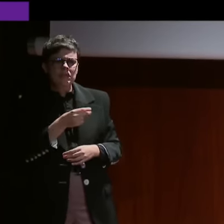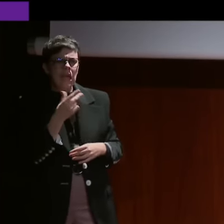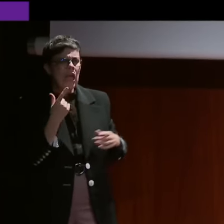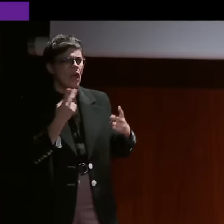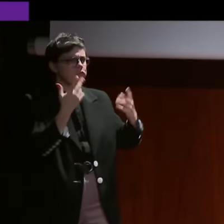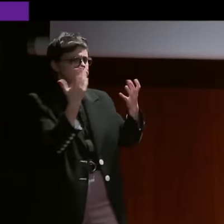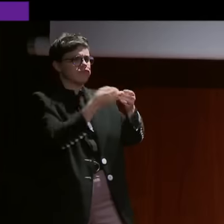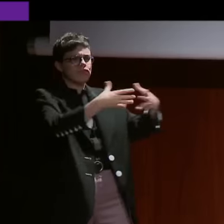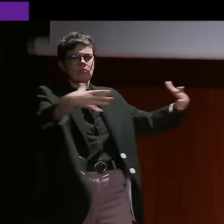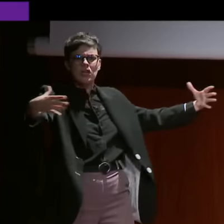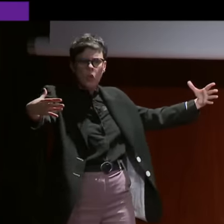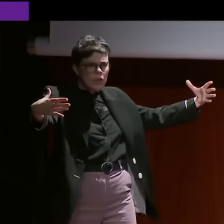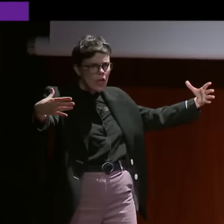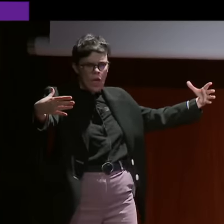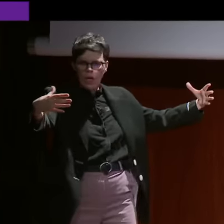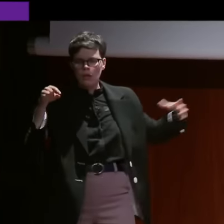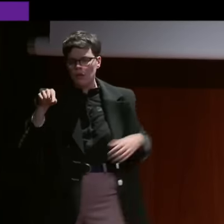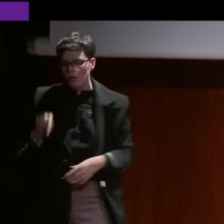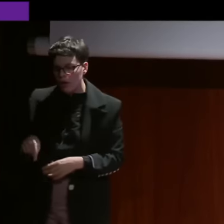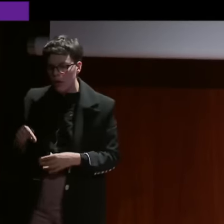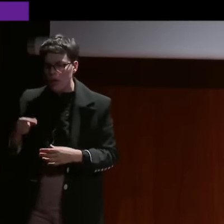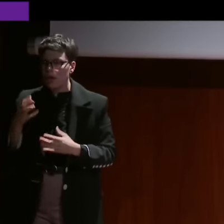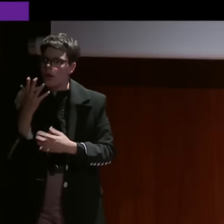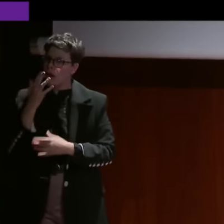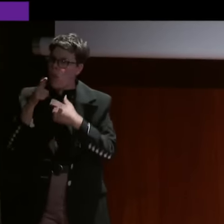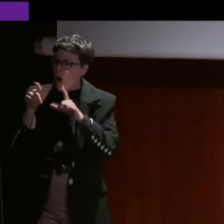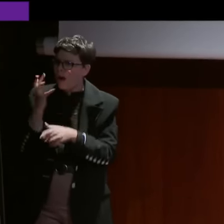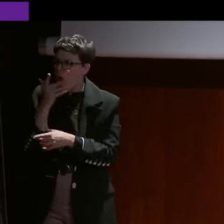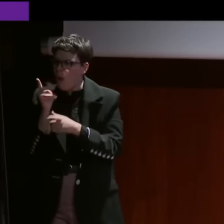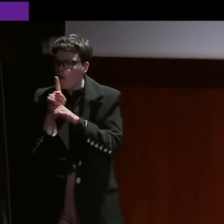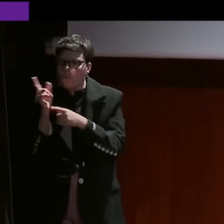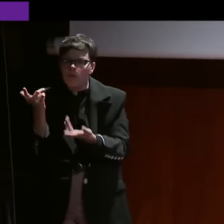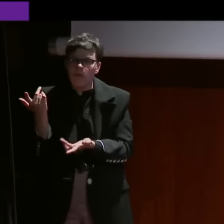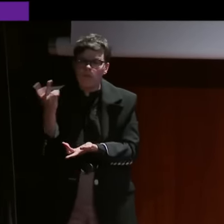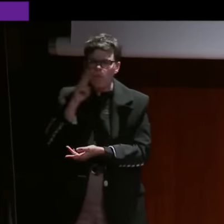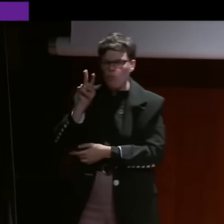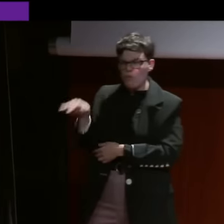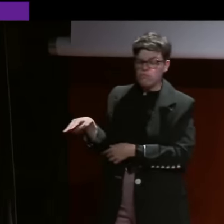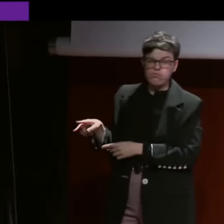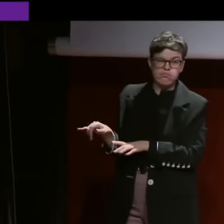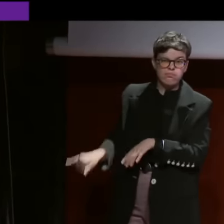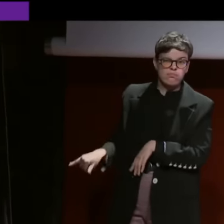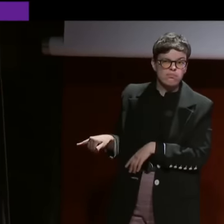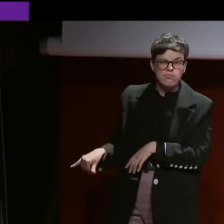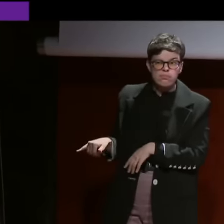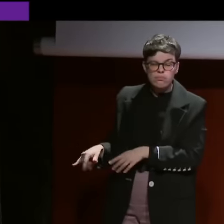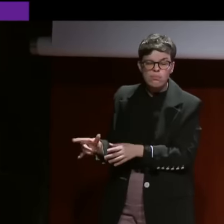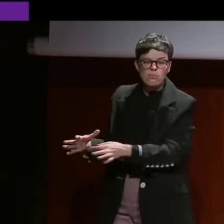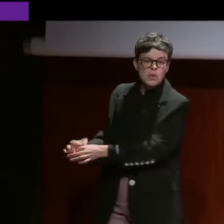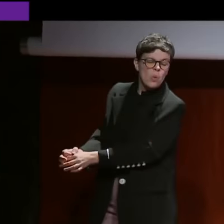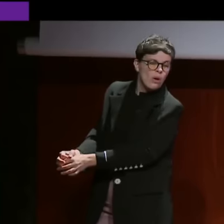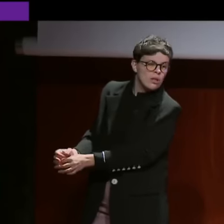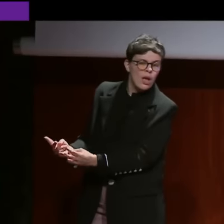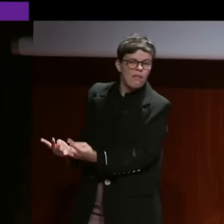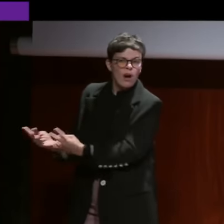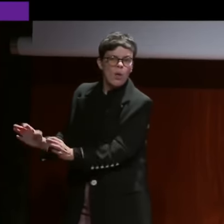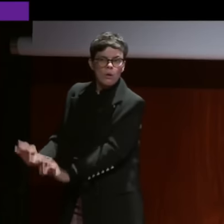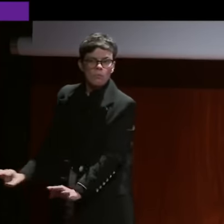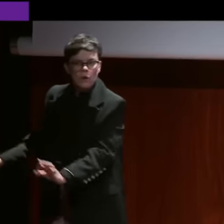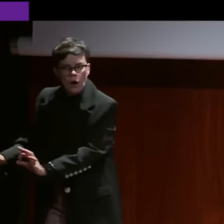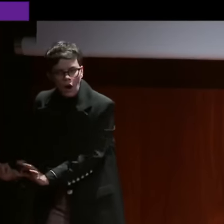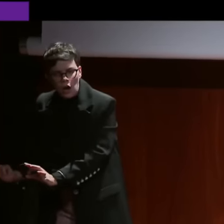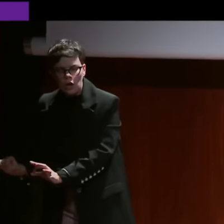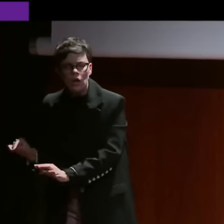trace. Et bon. Par rapport à la majorité, enfin au français majoritaire,